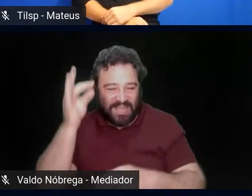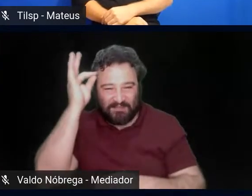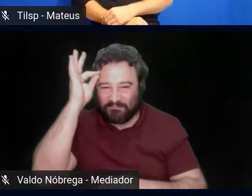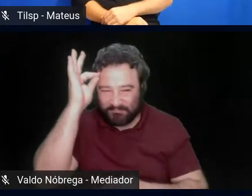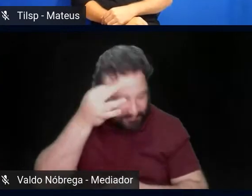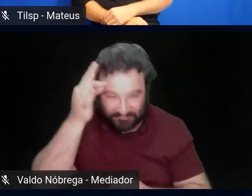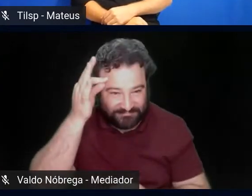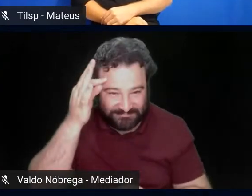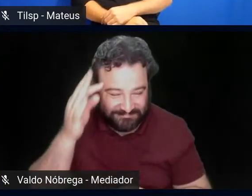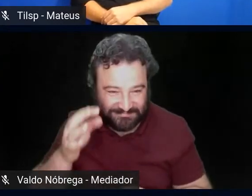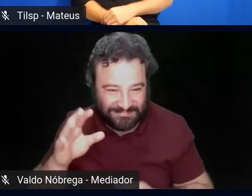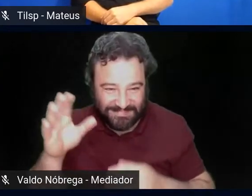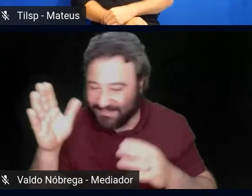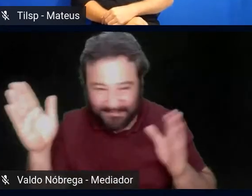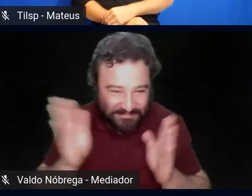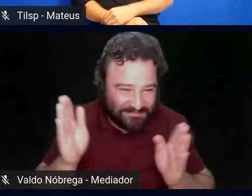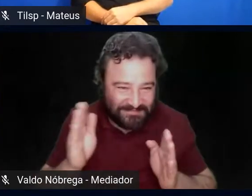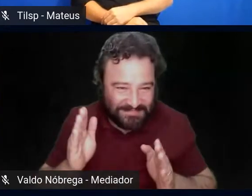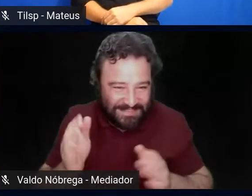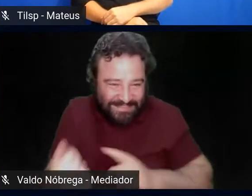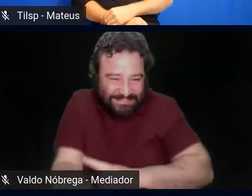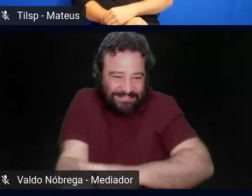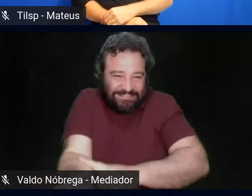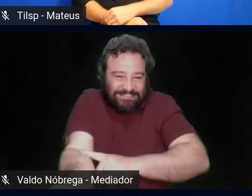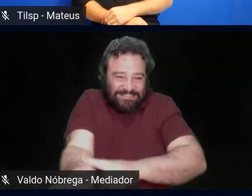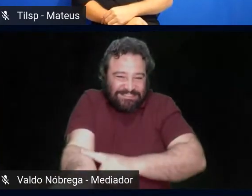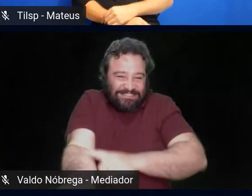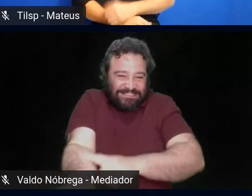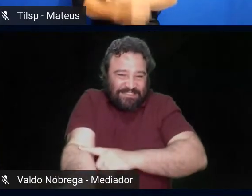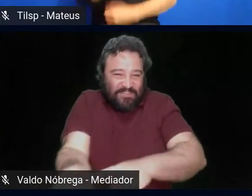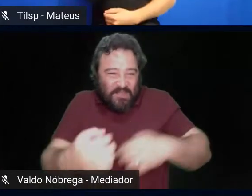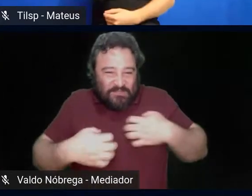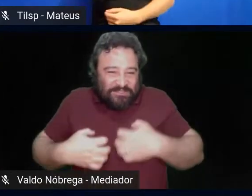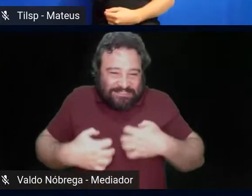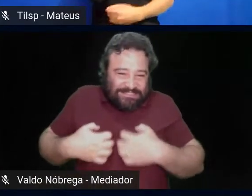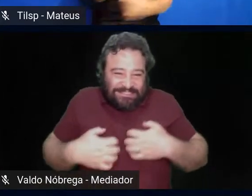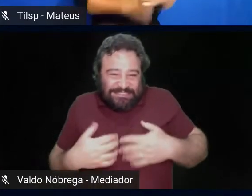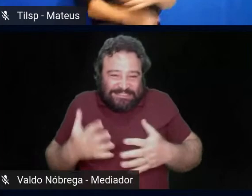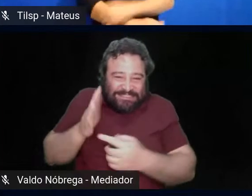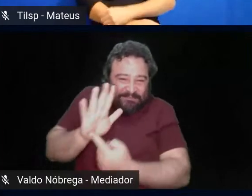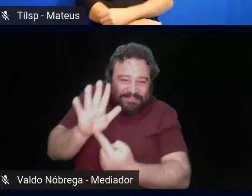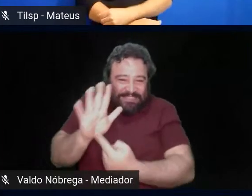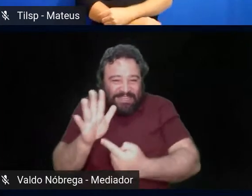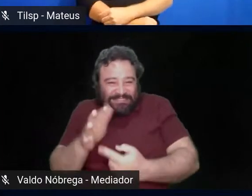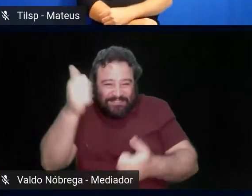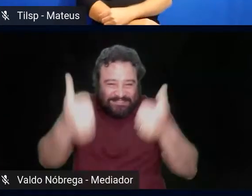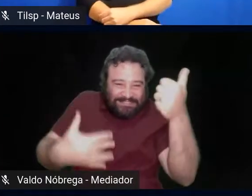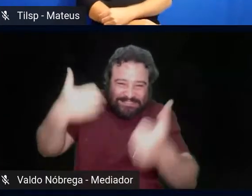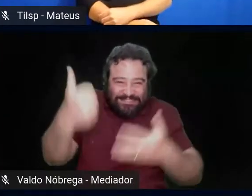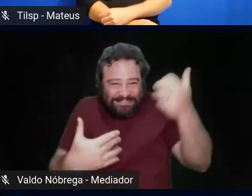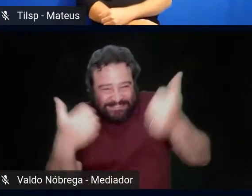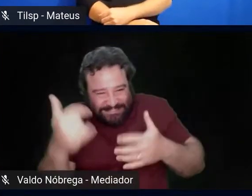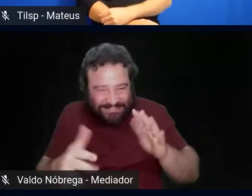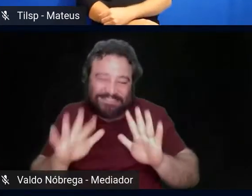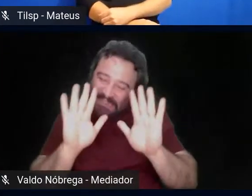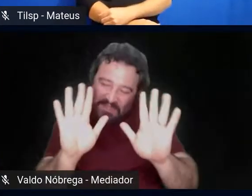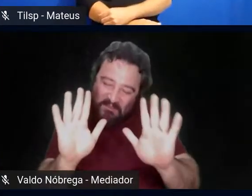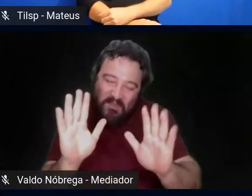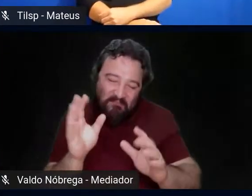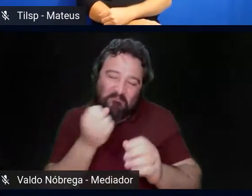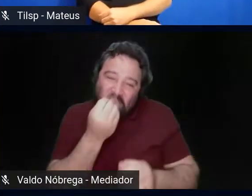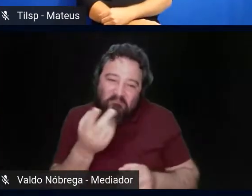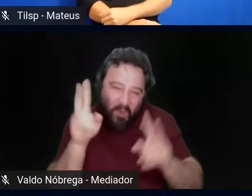Ai que gente, gente, que rapidez. Nossa, tu tava bem nervoso, né? Bem